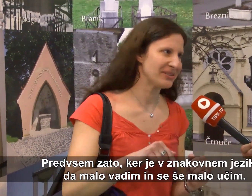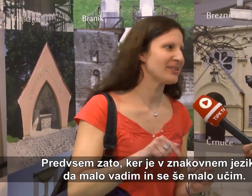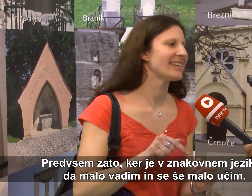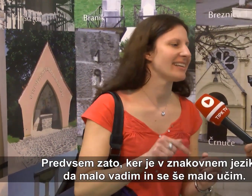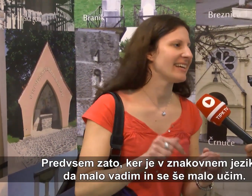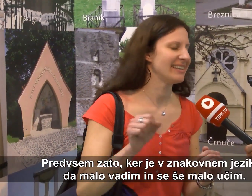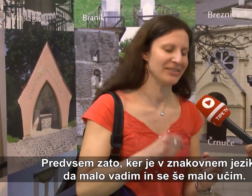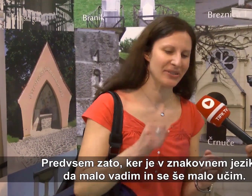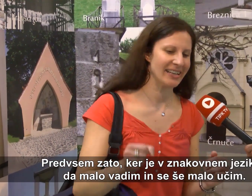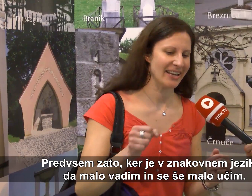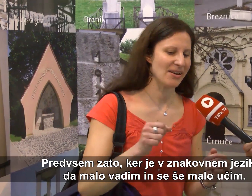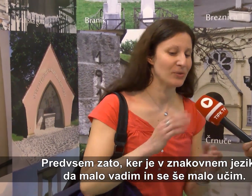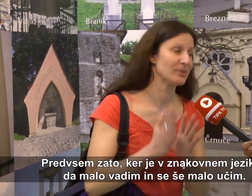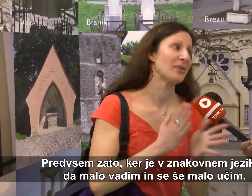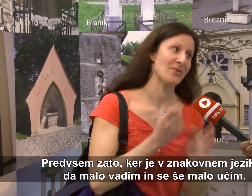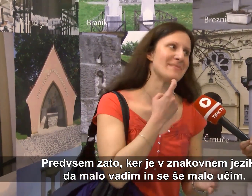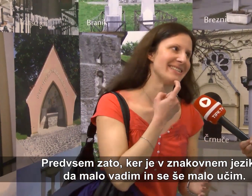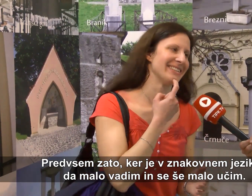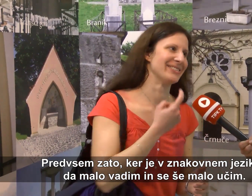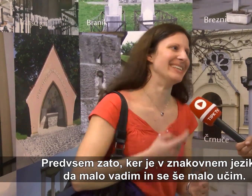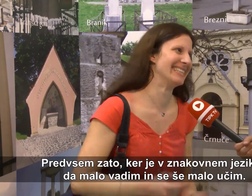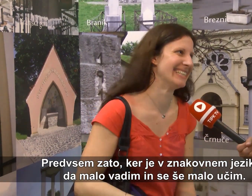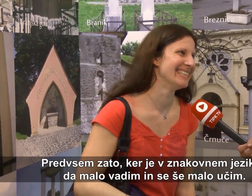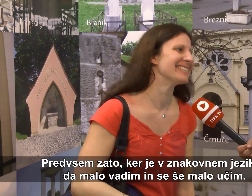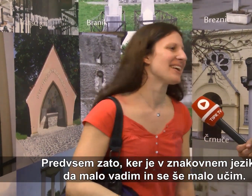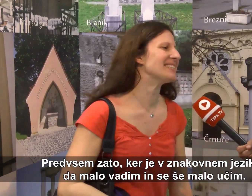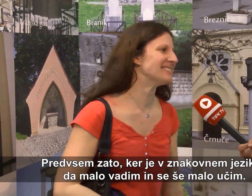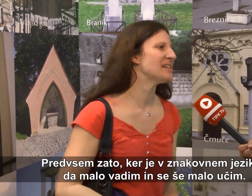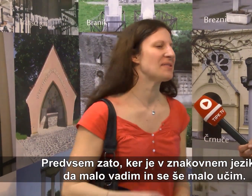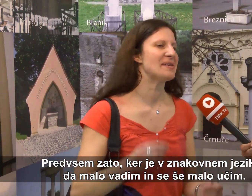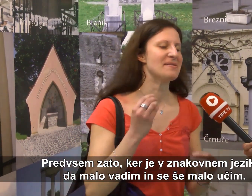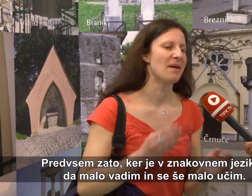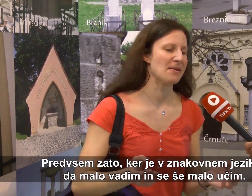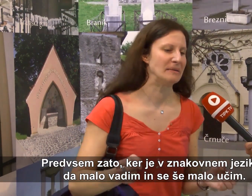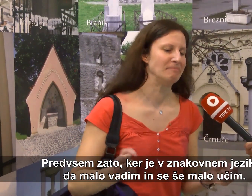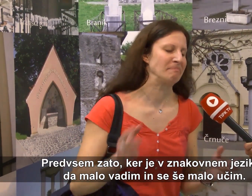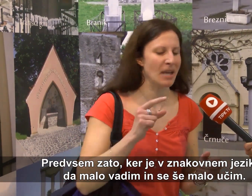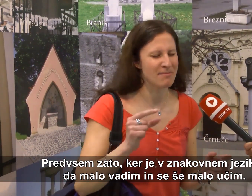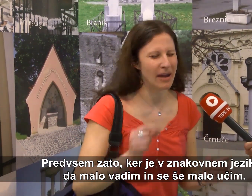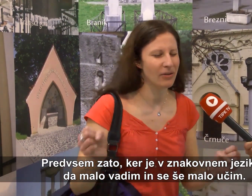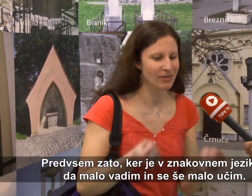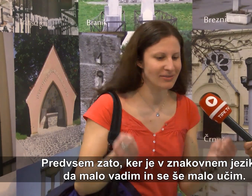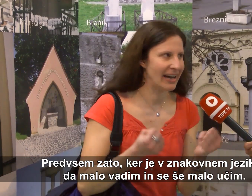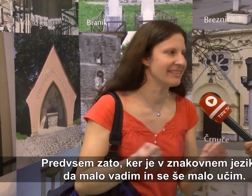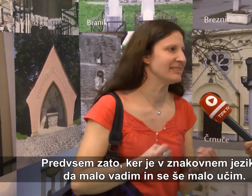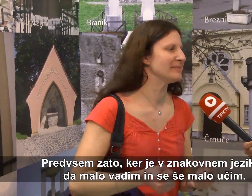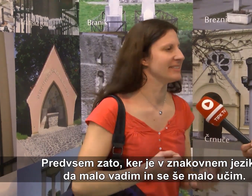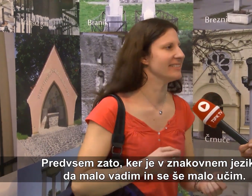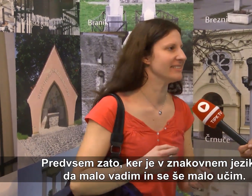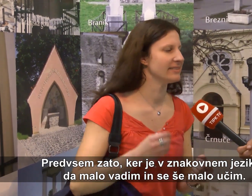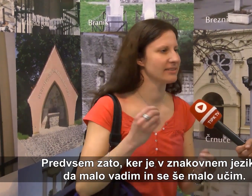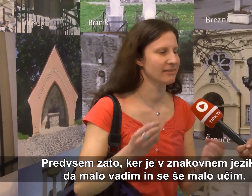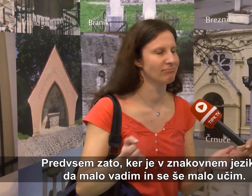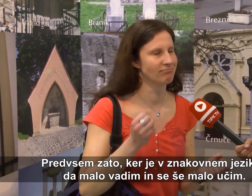Predvsem zato, ker je v znakovnem jeziku, da malo vadim